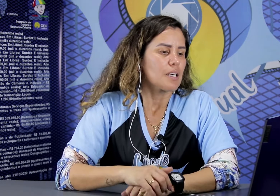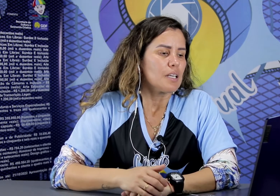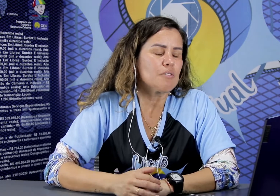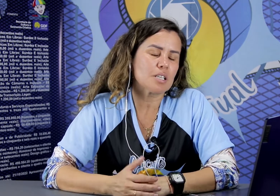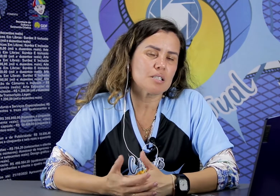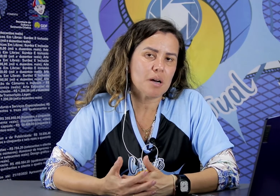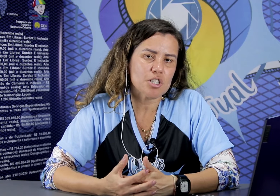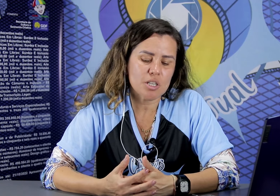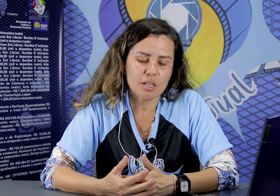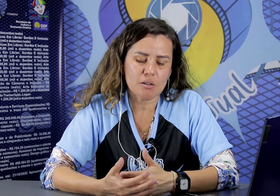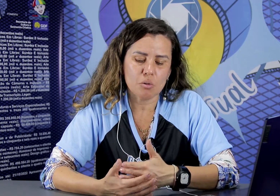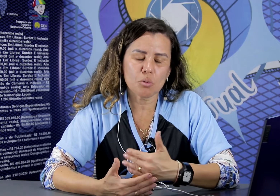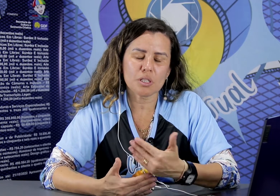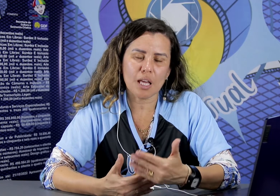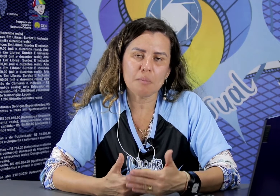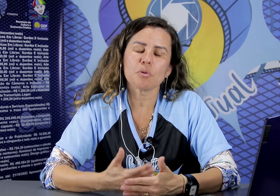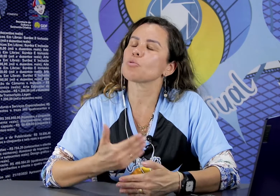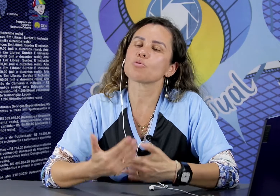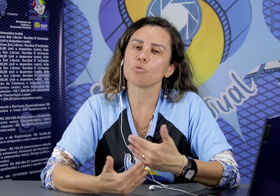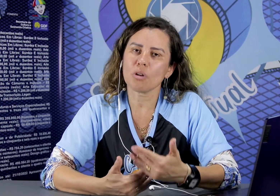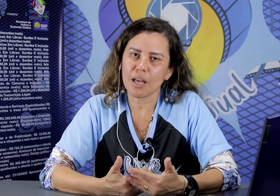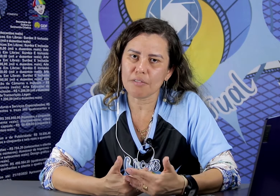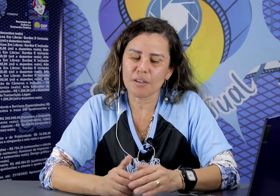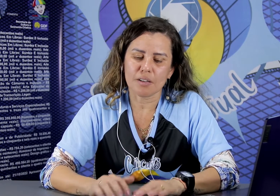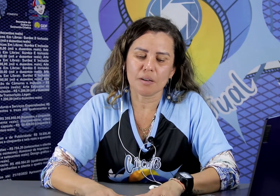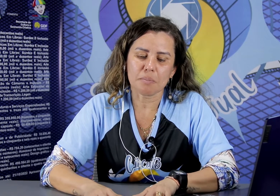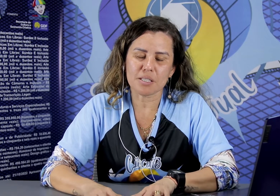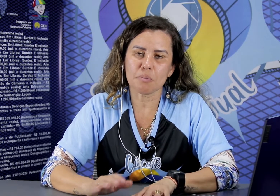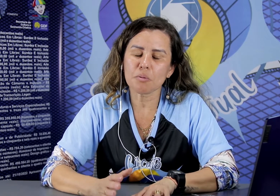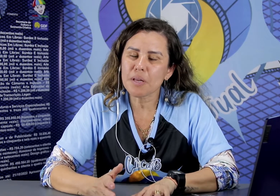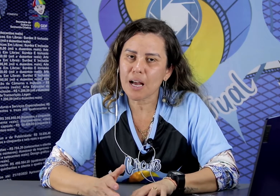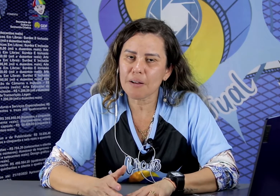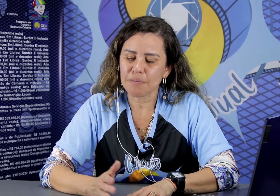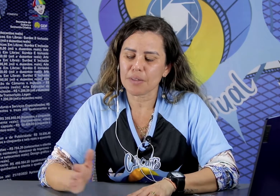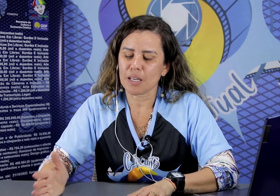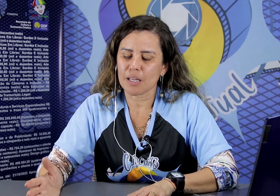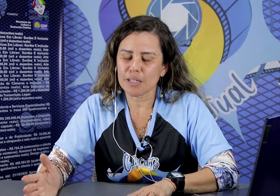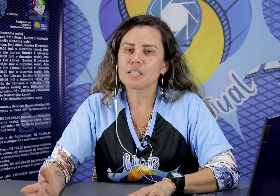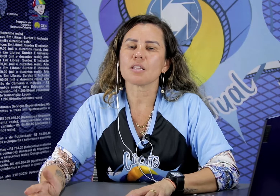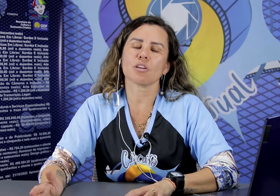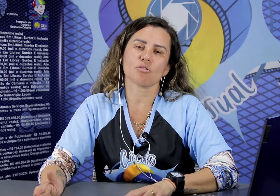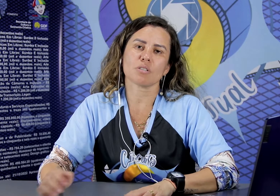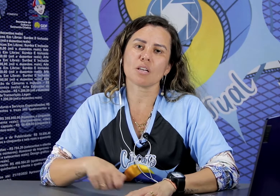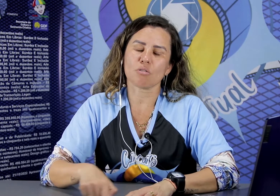E vocês imaginem o tempo que o surdo leva para se apropriar desse texto escrito.